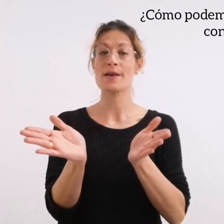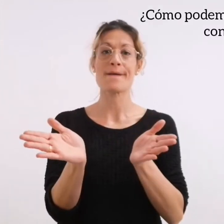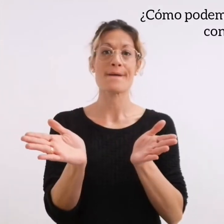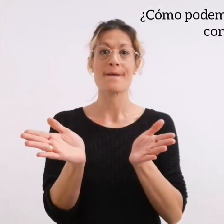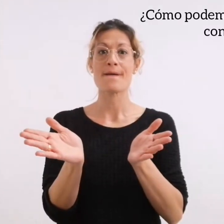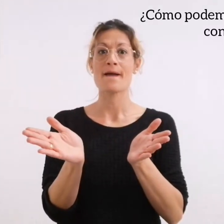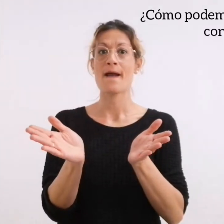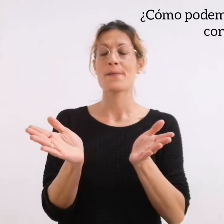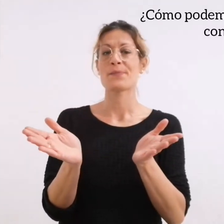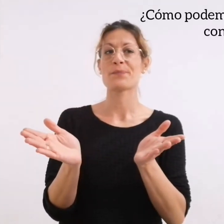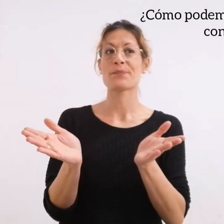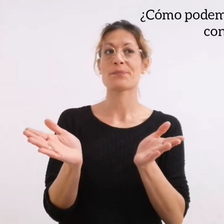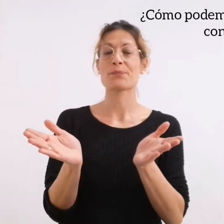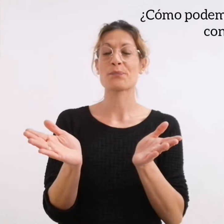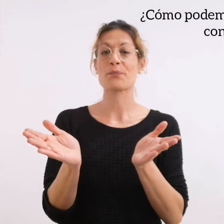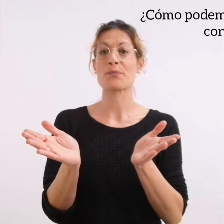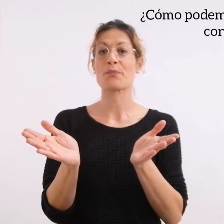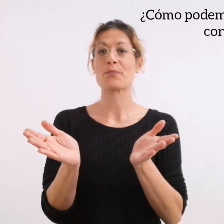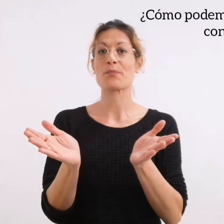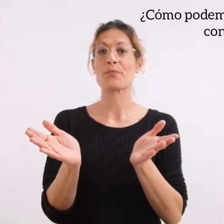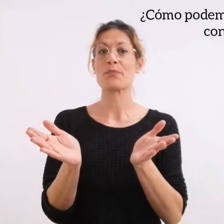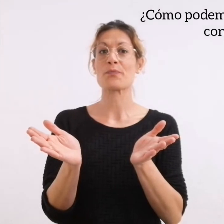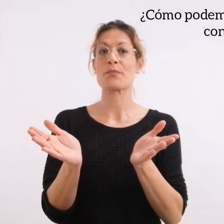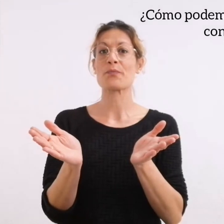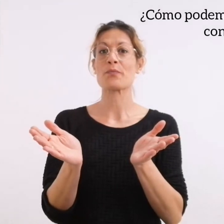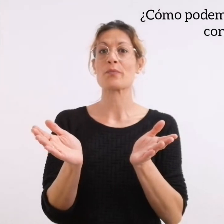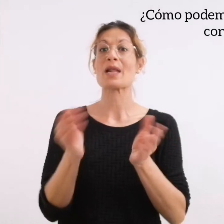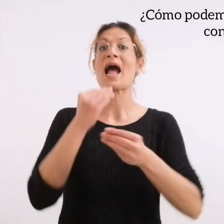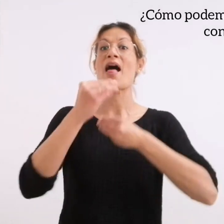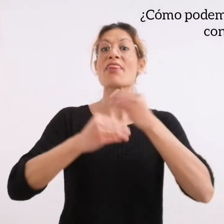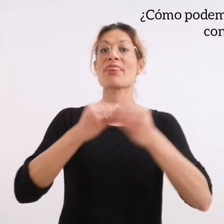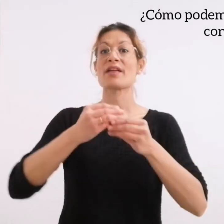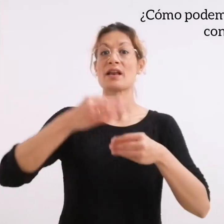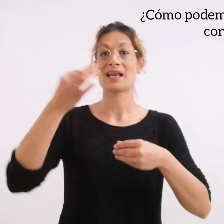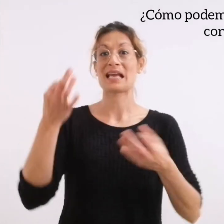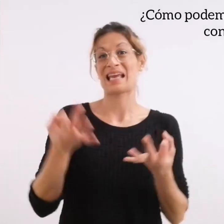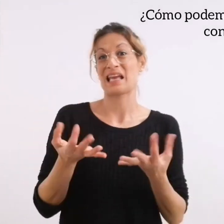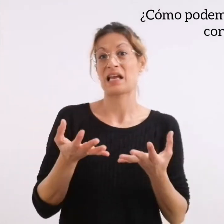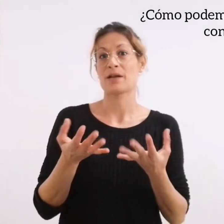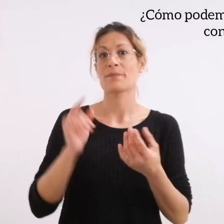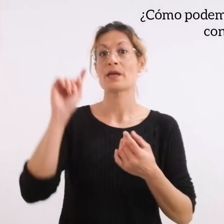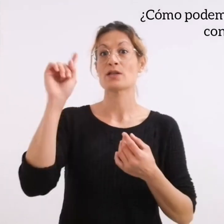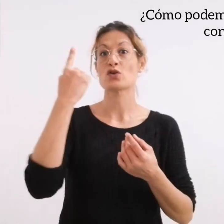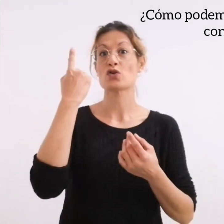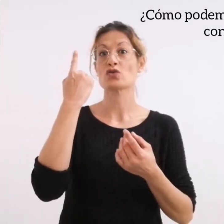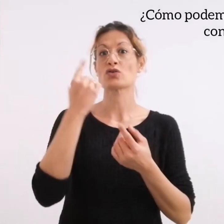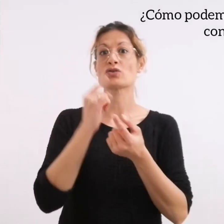Él es Dios que se hizo carne, como dice en Juan 1:14.